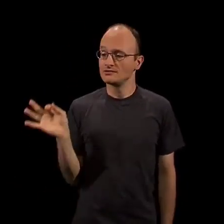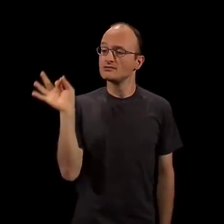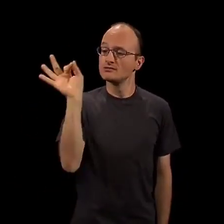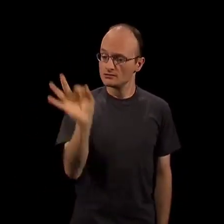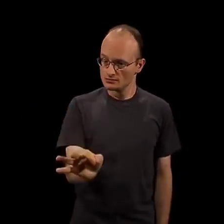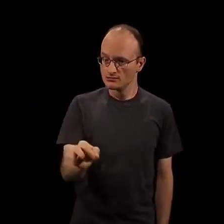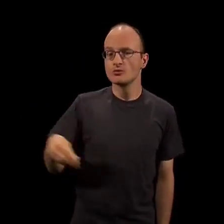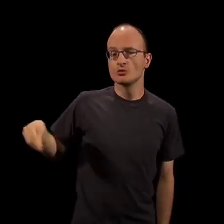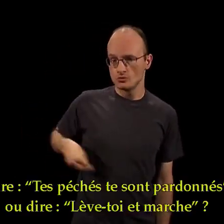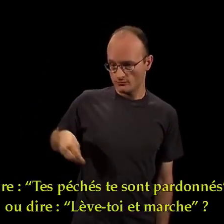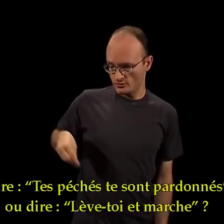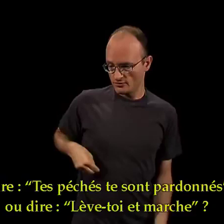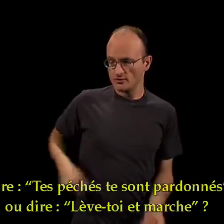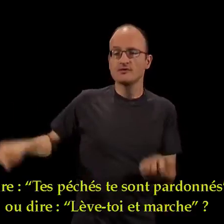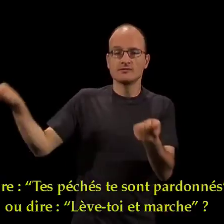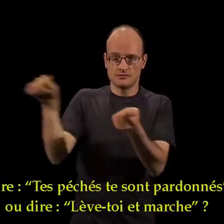Qu'est-ce qui est plus facile?